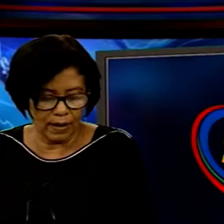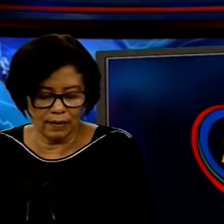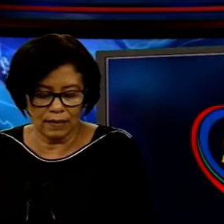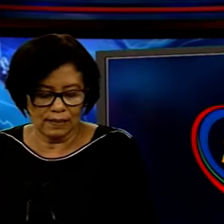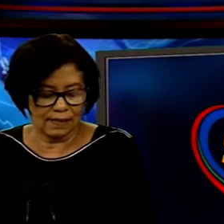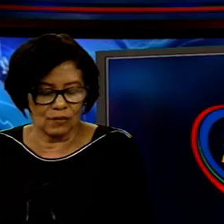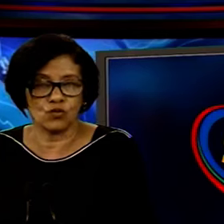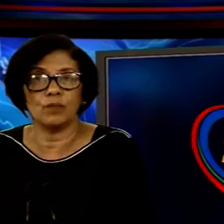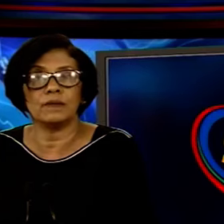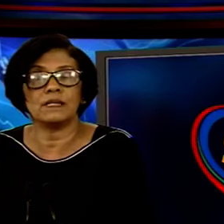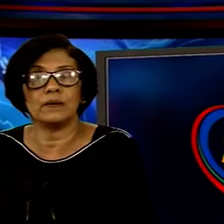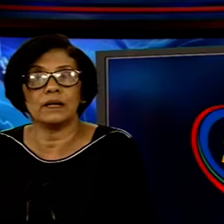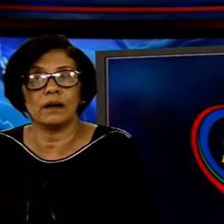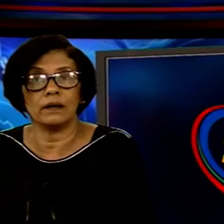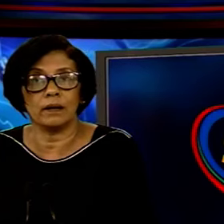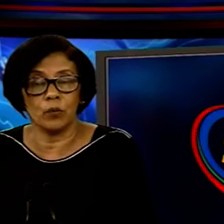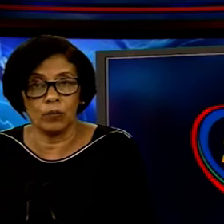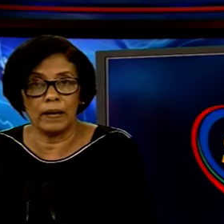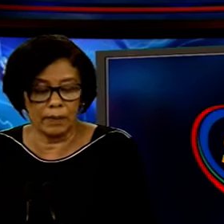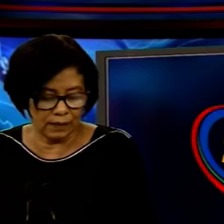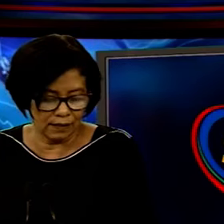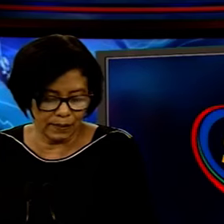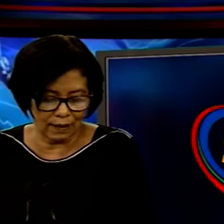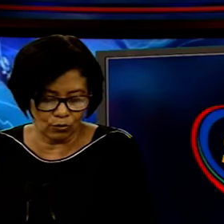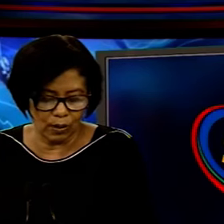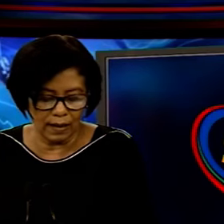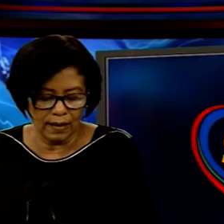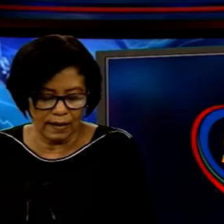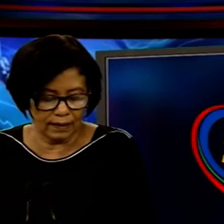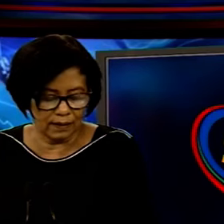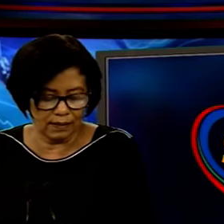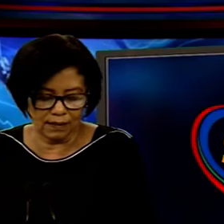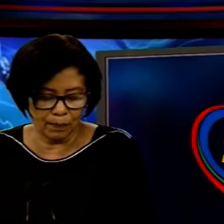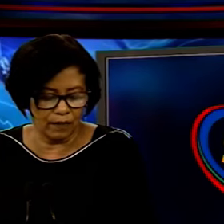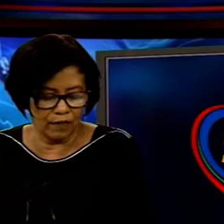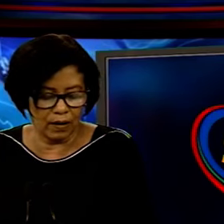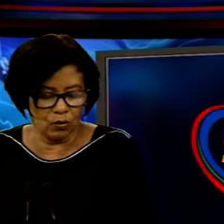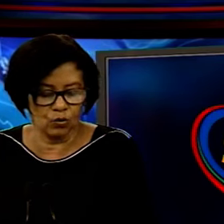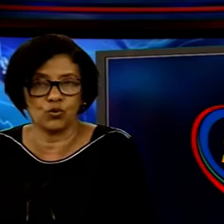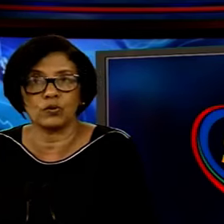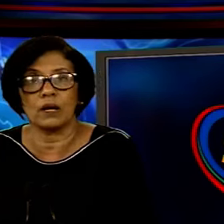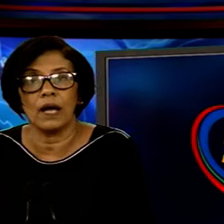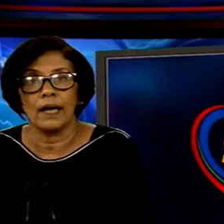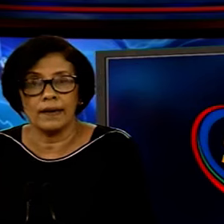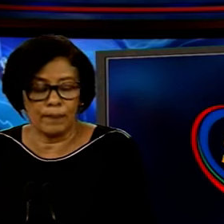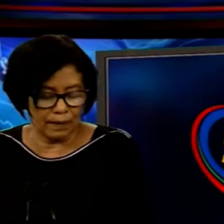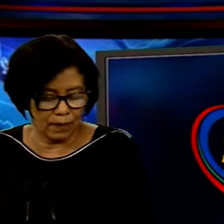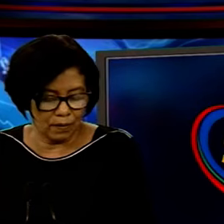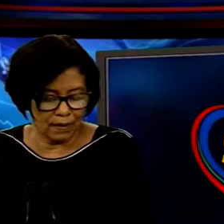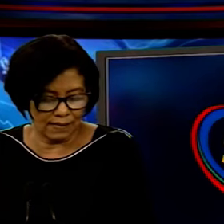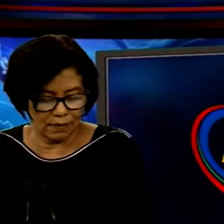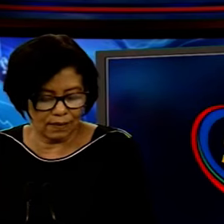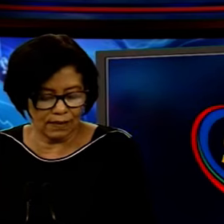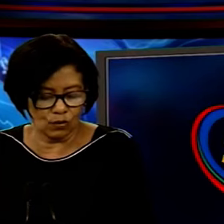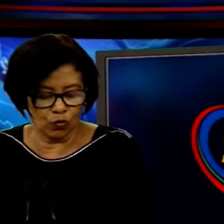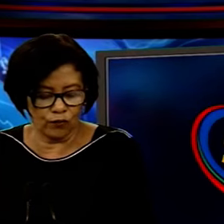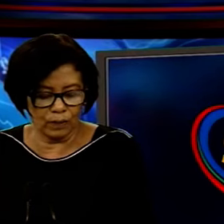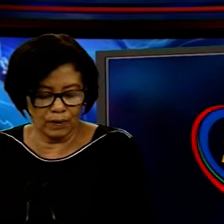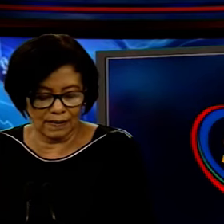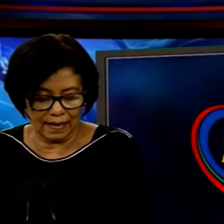soyal, sa zone type gagne problème respiratoire et test PFR les autres. Département la santé